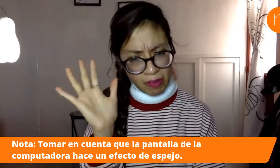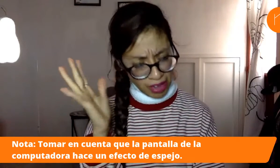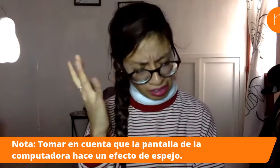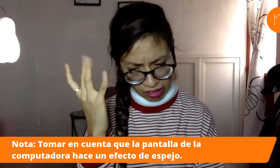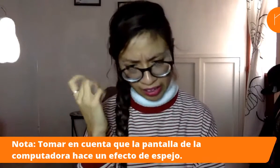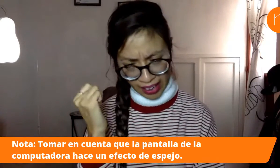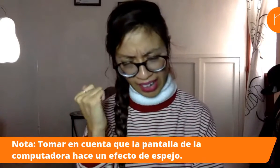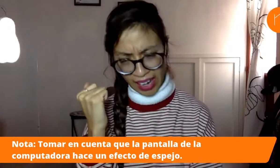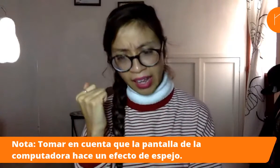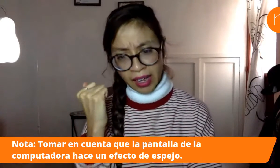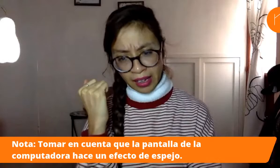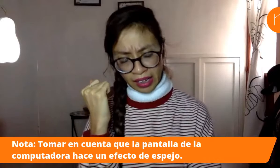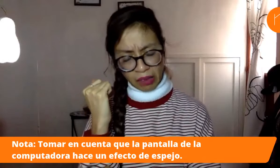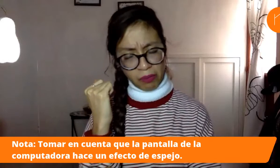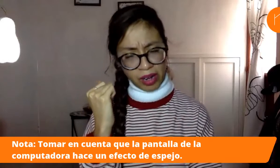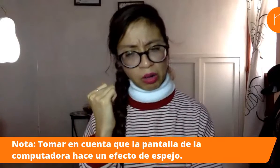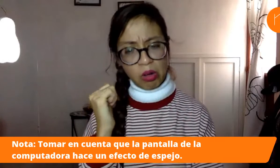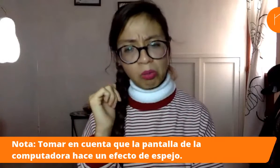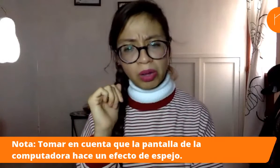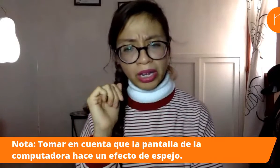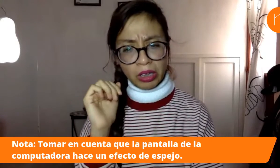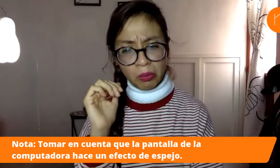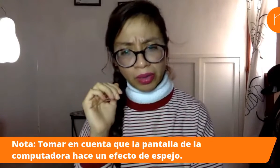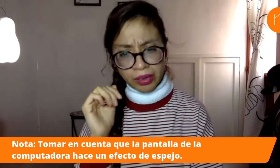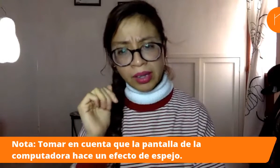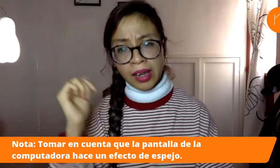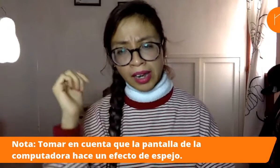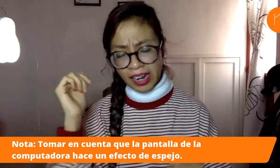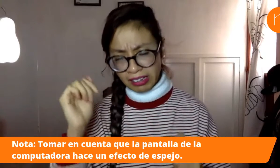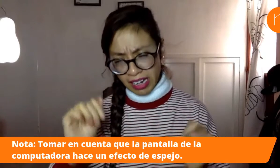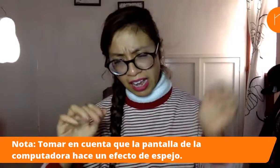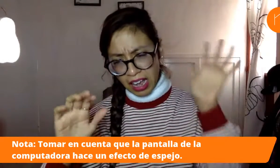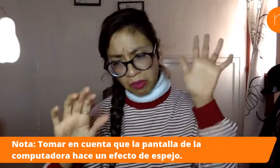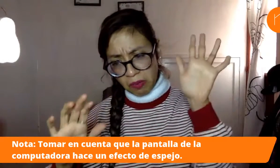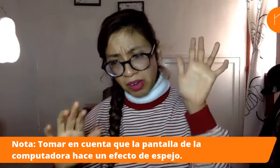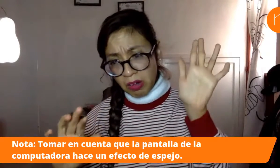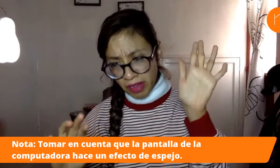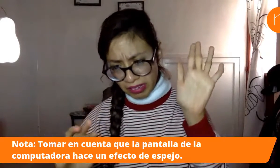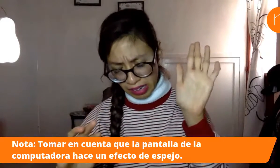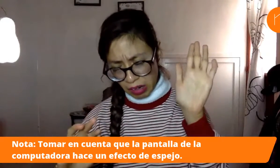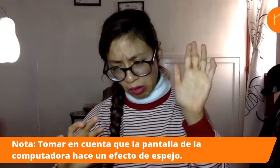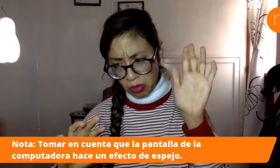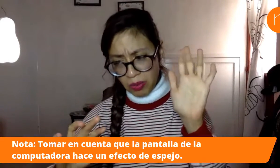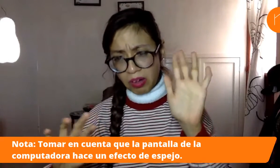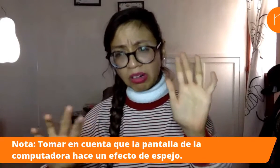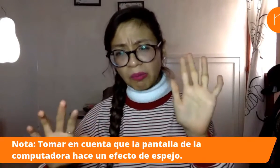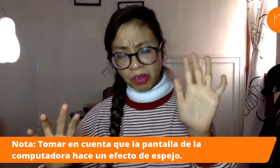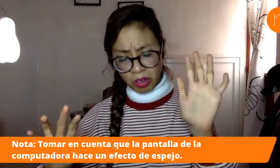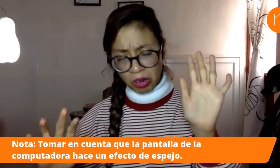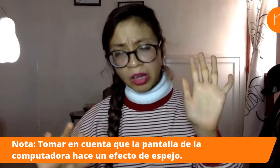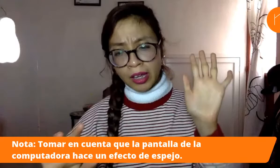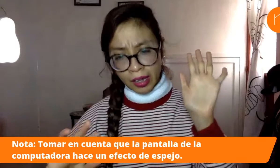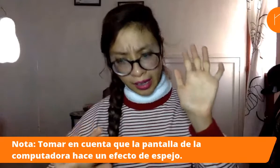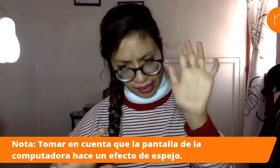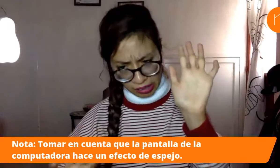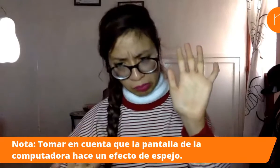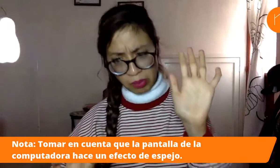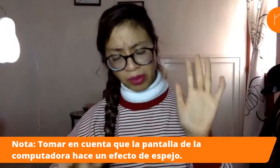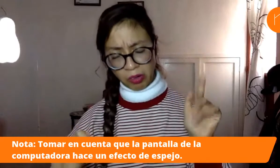ver que marco un poquito más la seña y mi mano base o mi mano de apoyo es mi